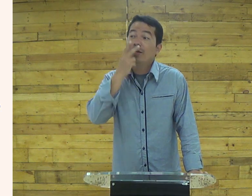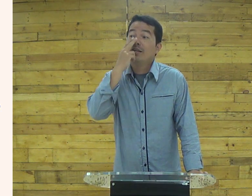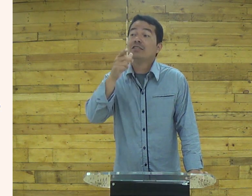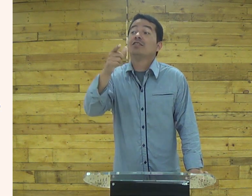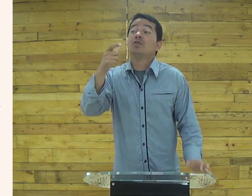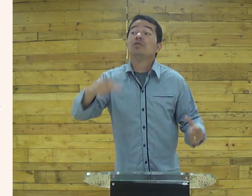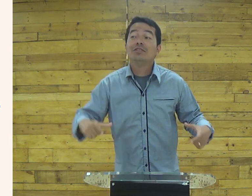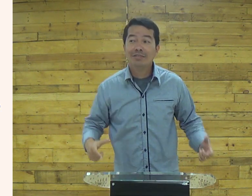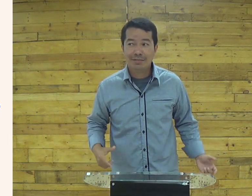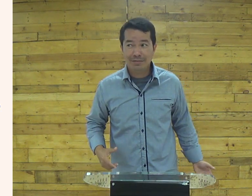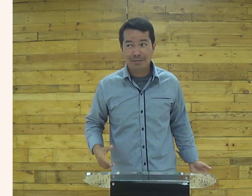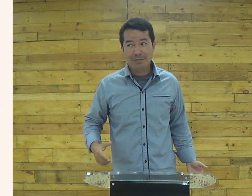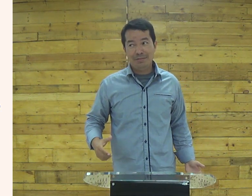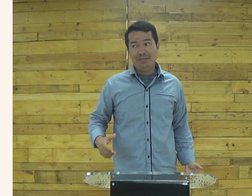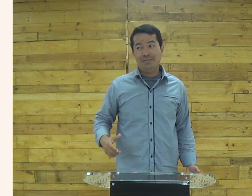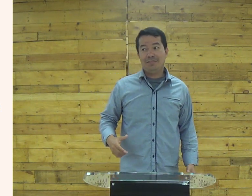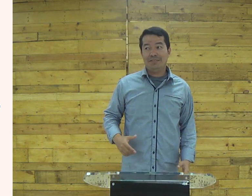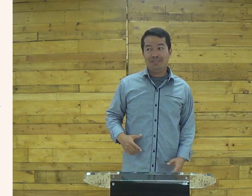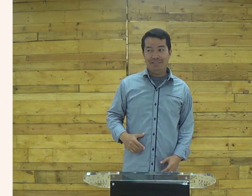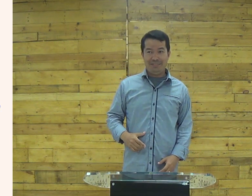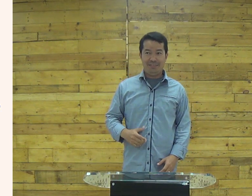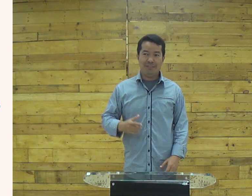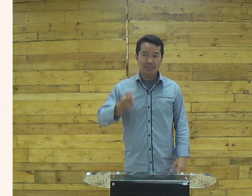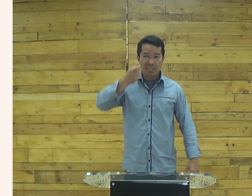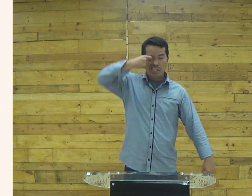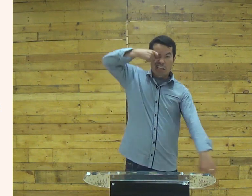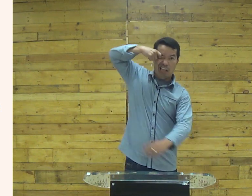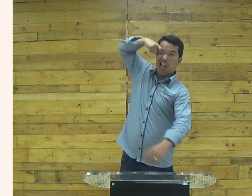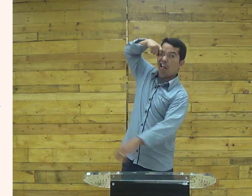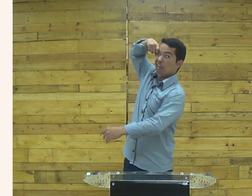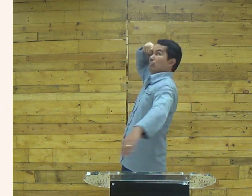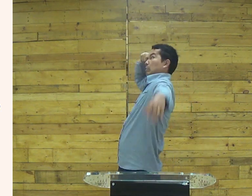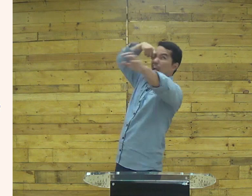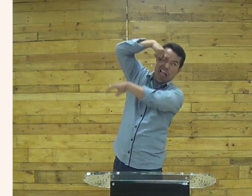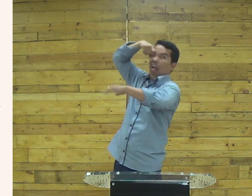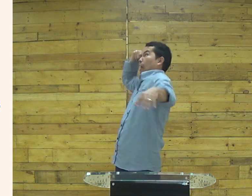que lugar essa pessoa é pega? Pelo olho, será?